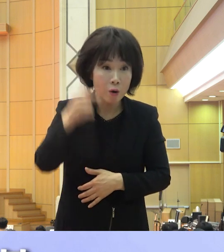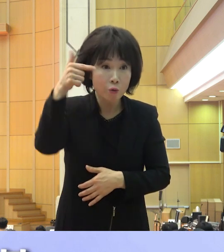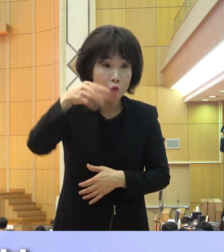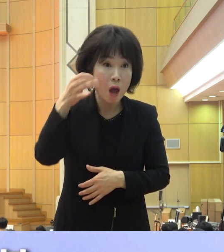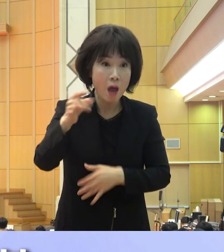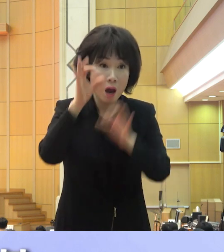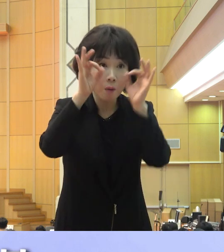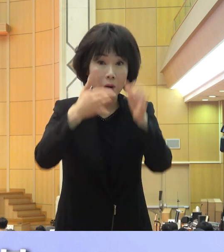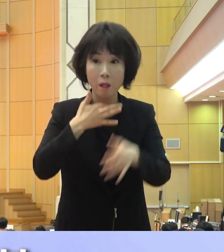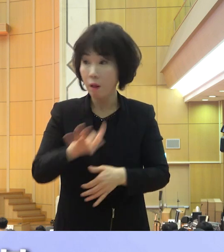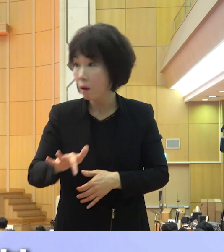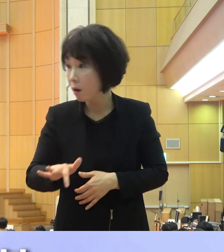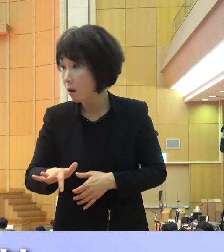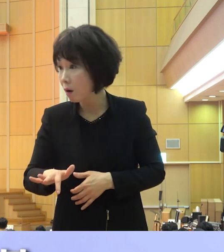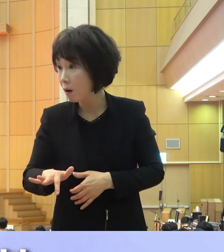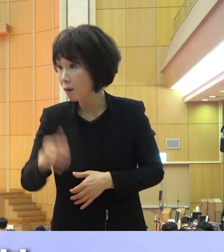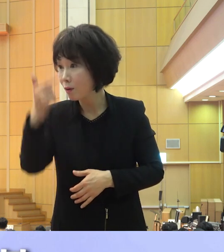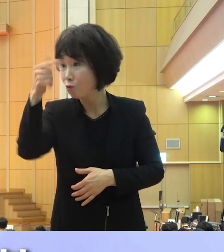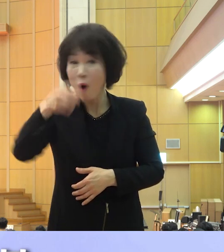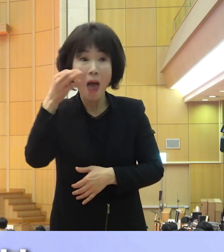나라에서 오셨습니까? 응?